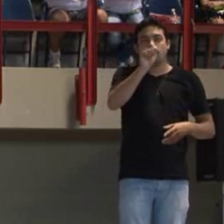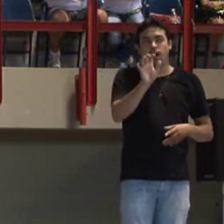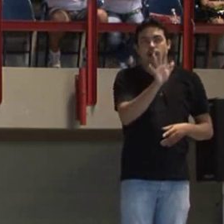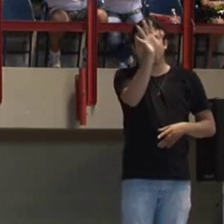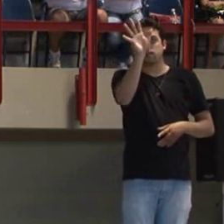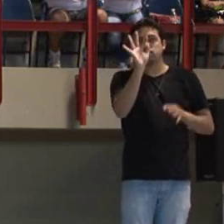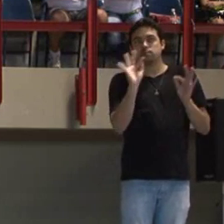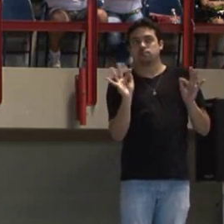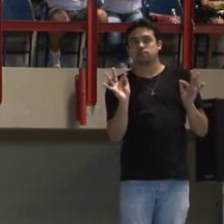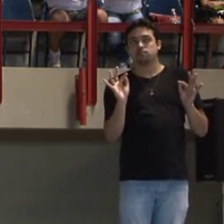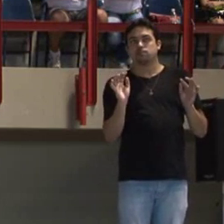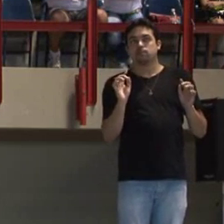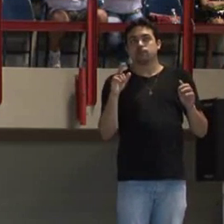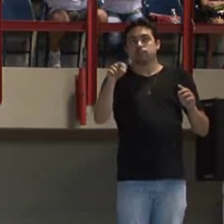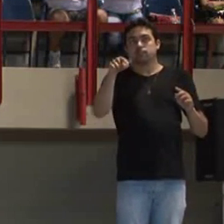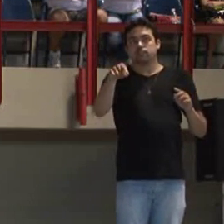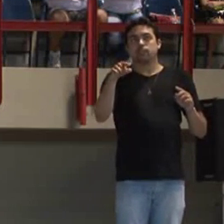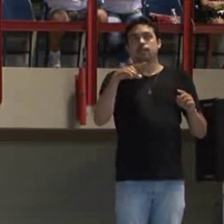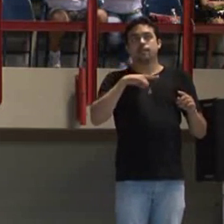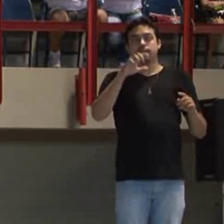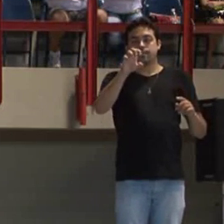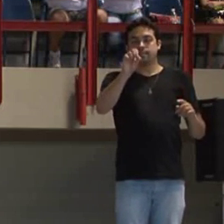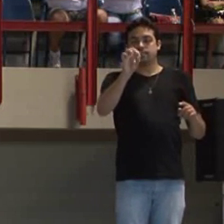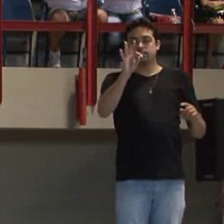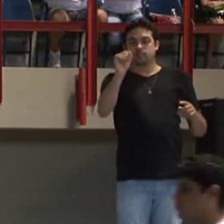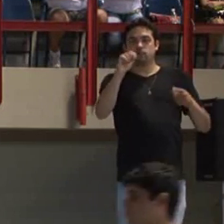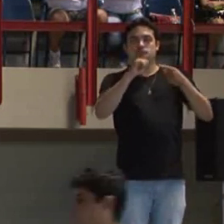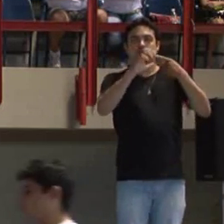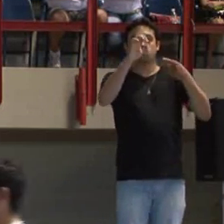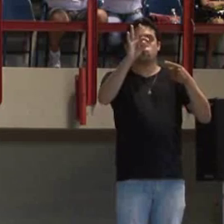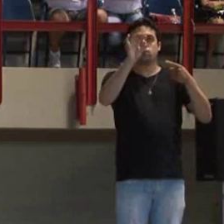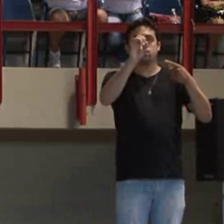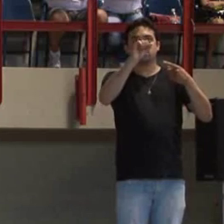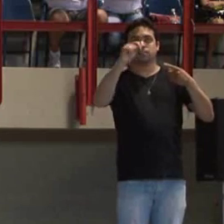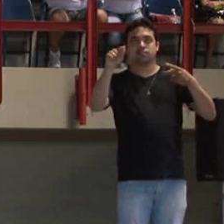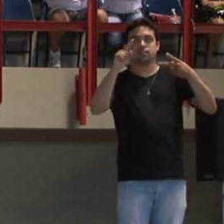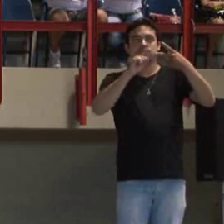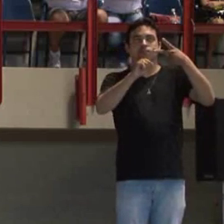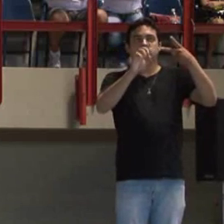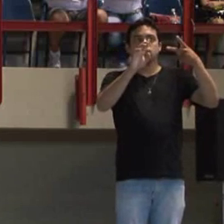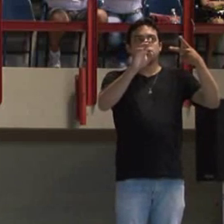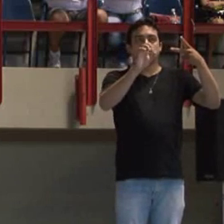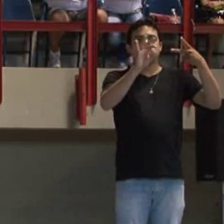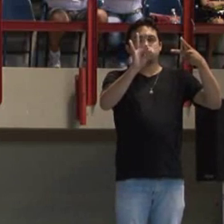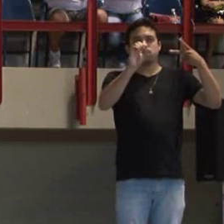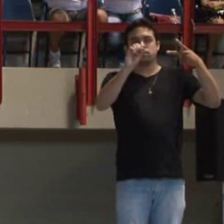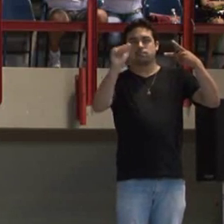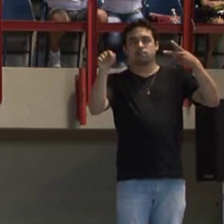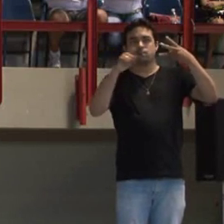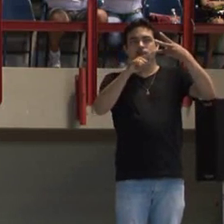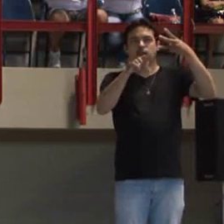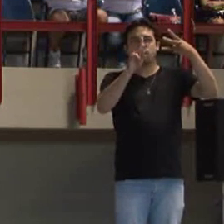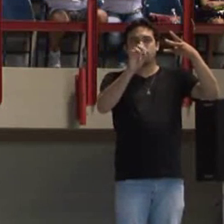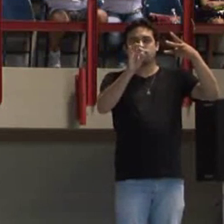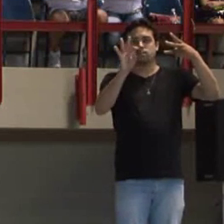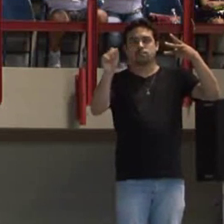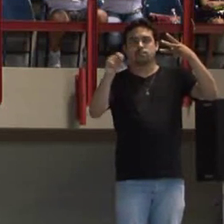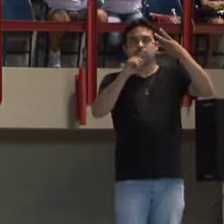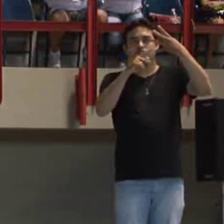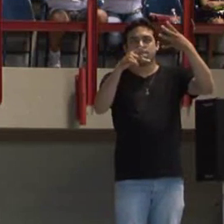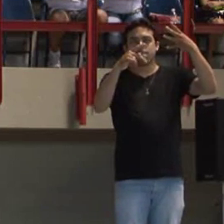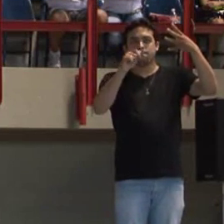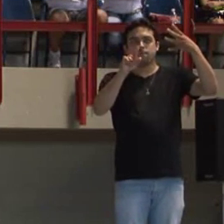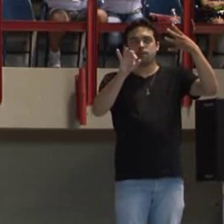nasce ali é Istão. Aí tem o Kurdistão, tem o Uzbequistão, Cazaquistão,